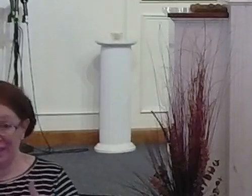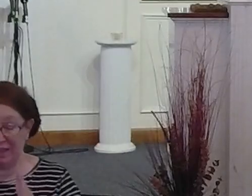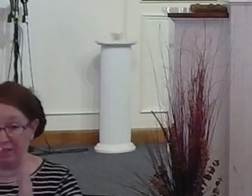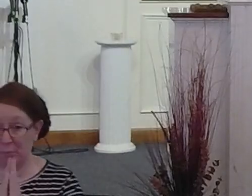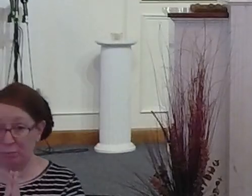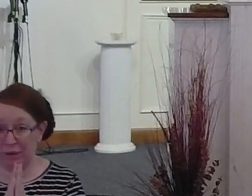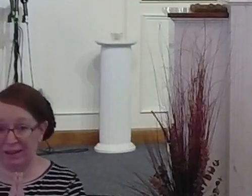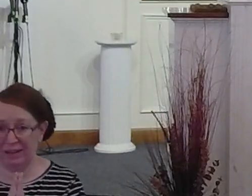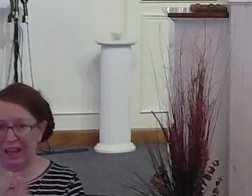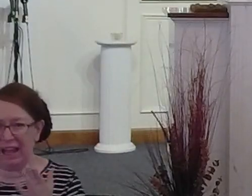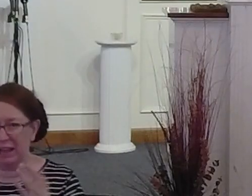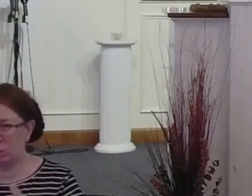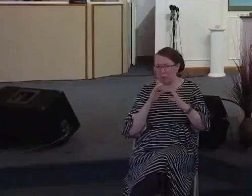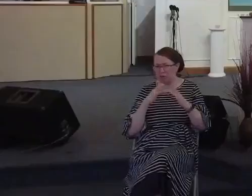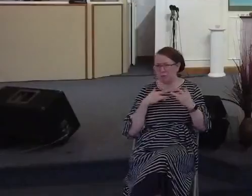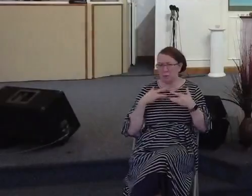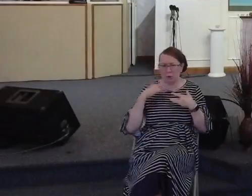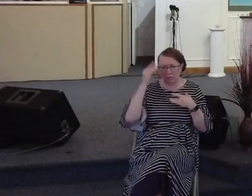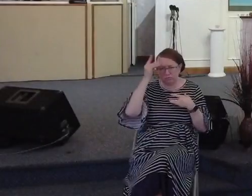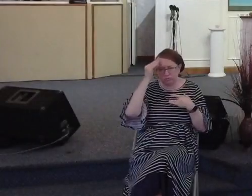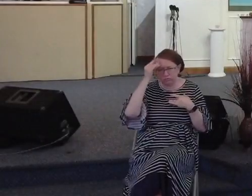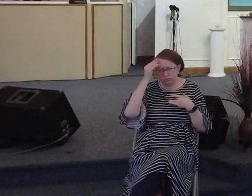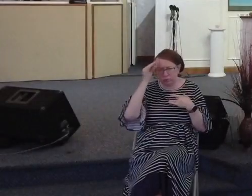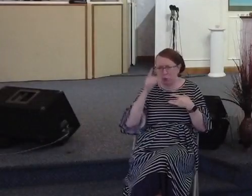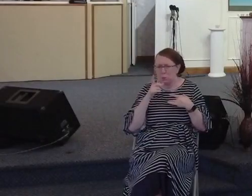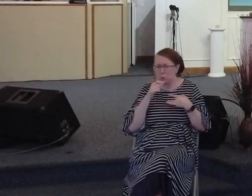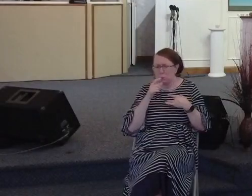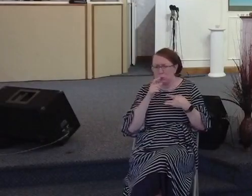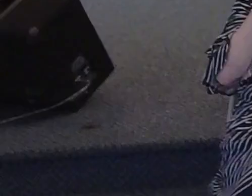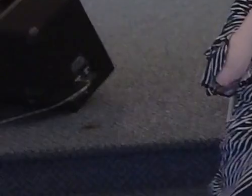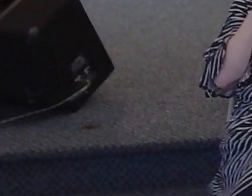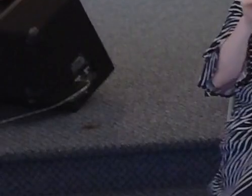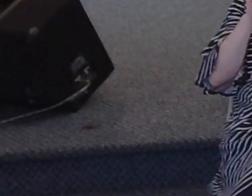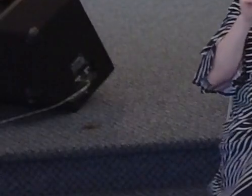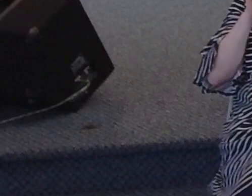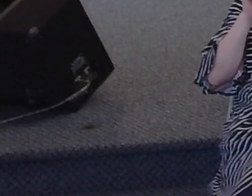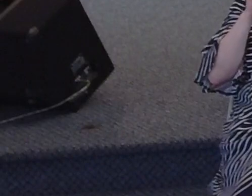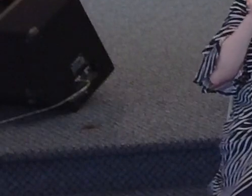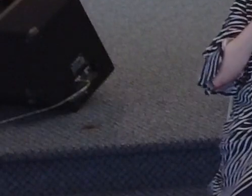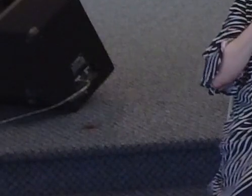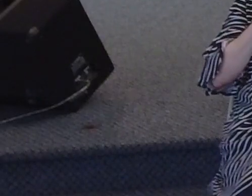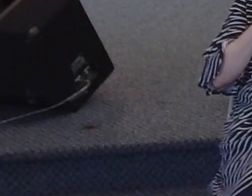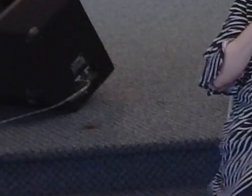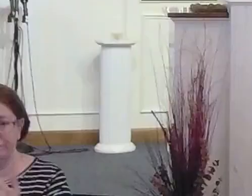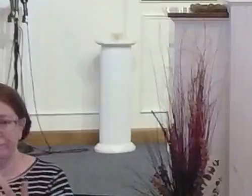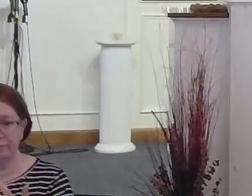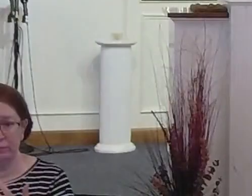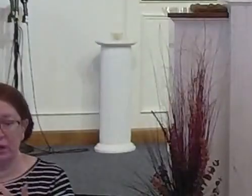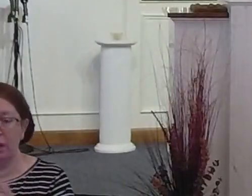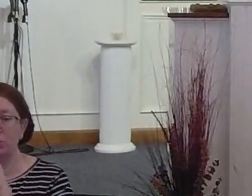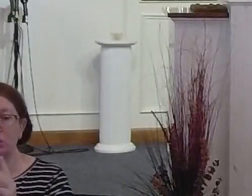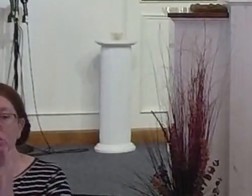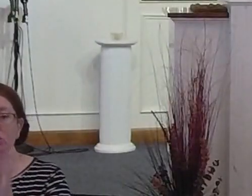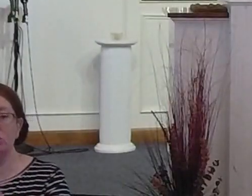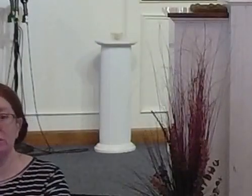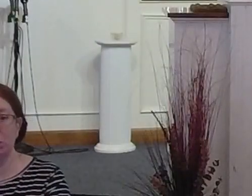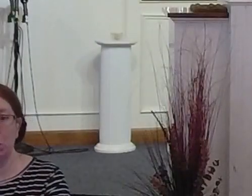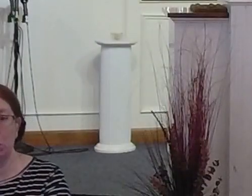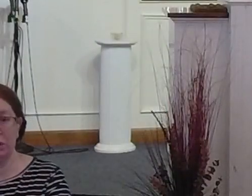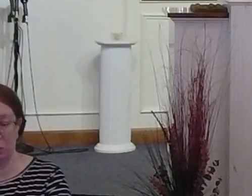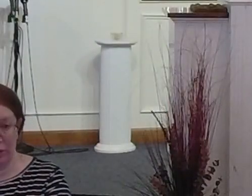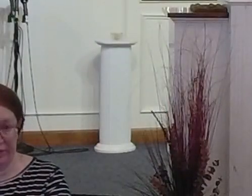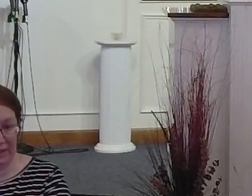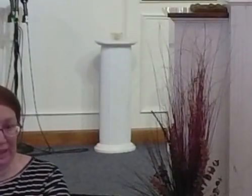yo solamente debo decir Jesús. Yo no tengo que preocuparme de a quién estoy hablando, porque yo sé a quién le estoy